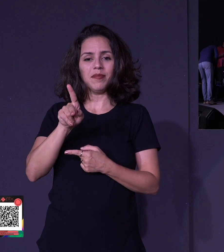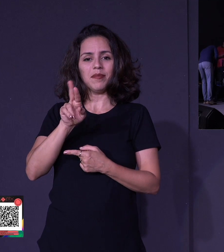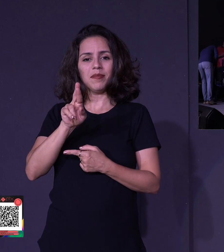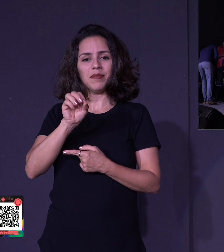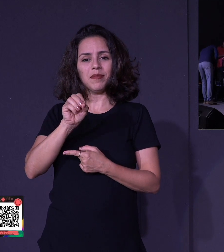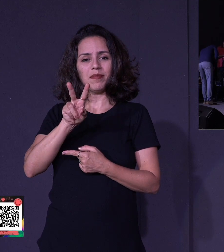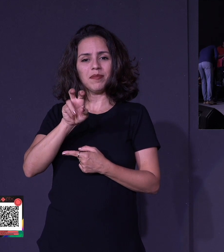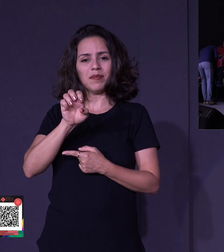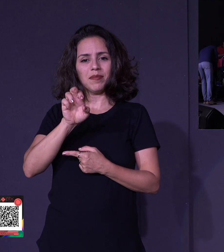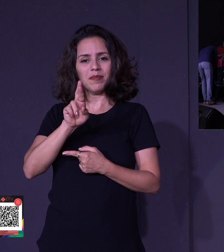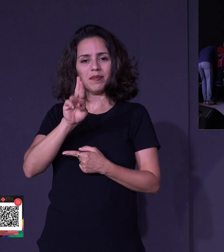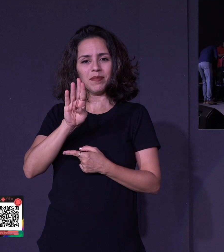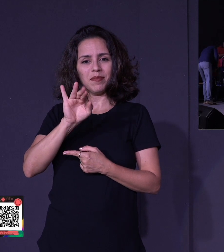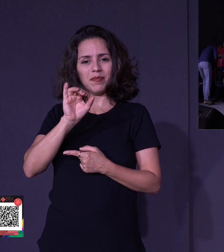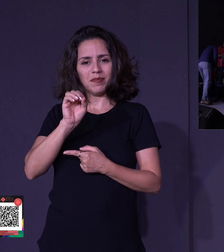Verso 20.